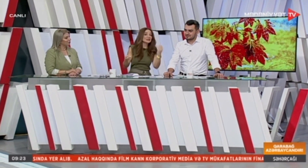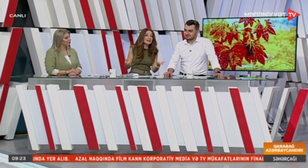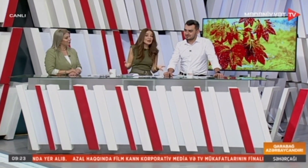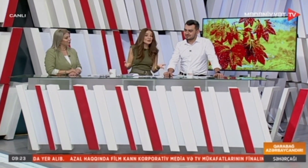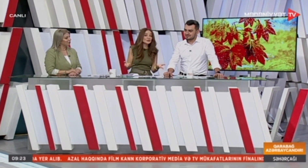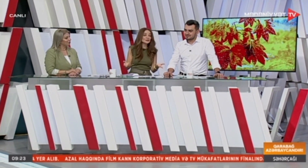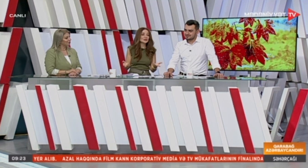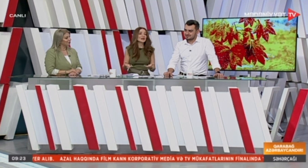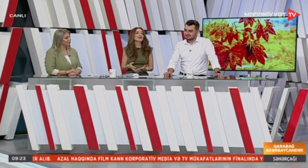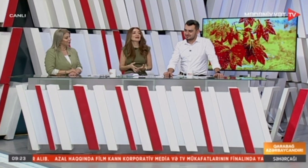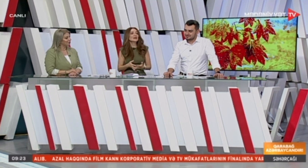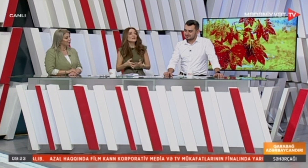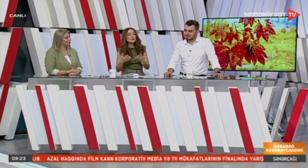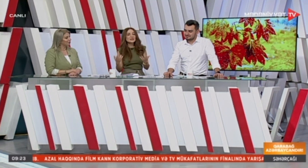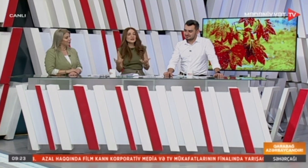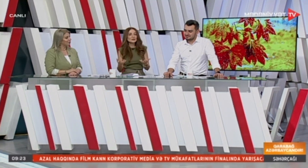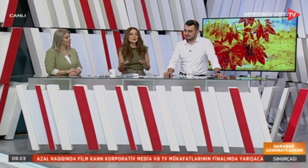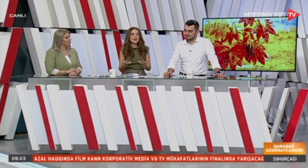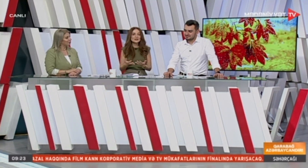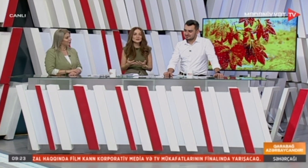ilə olsun, emosiya ilə olsun. Əsas odur ki,